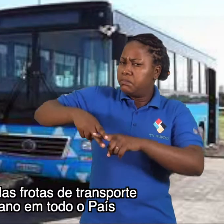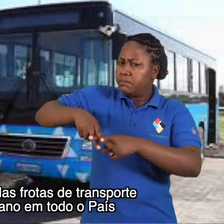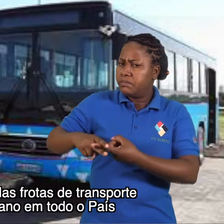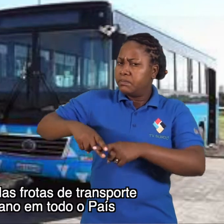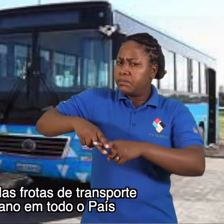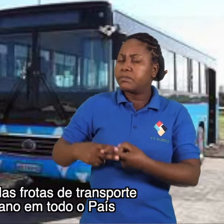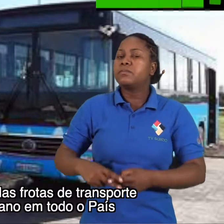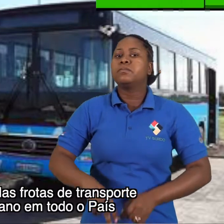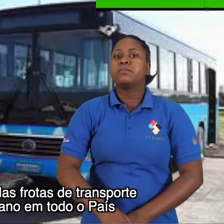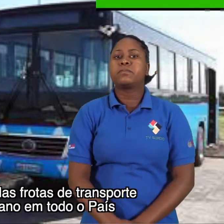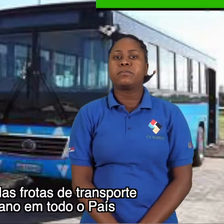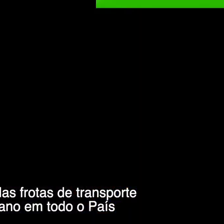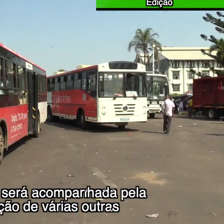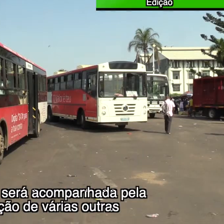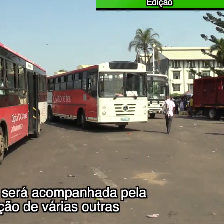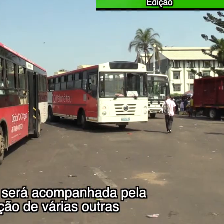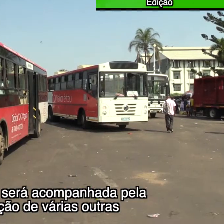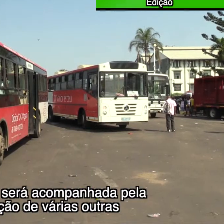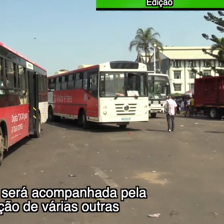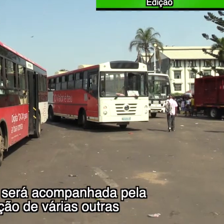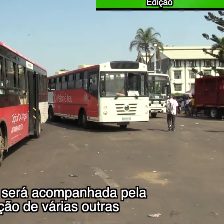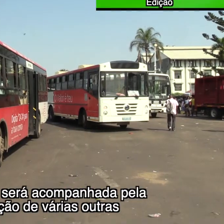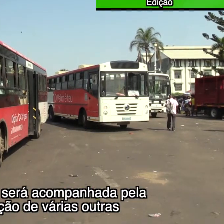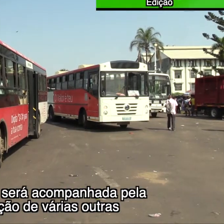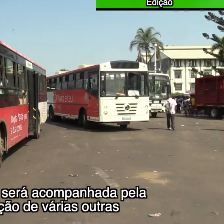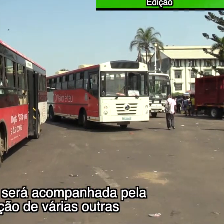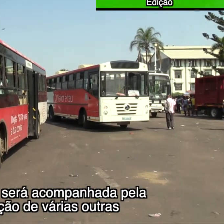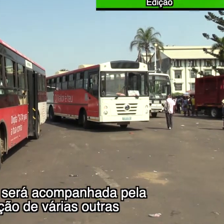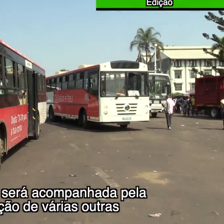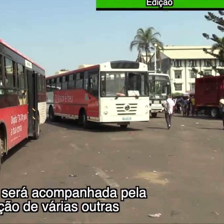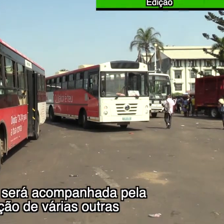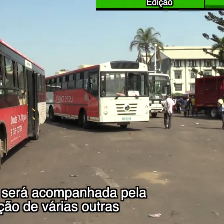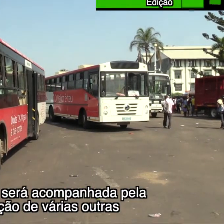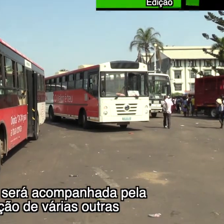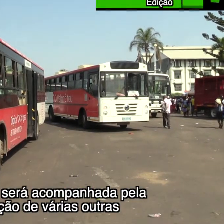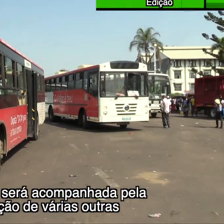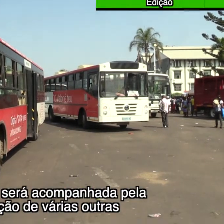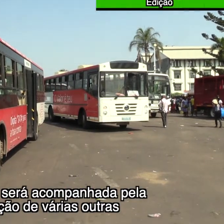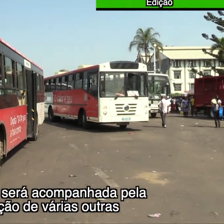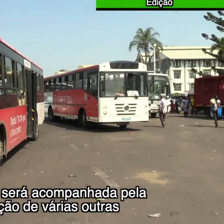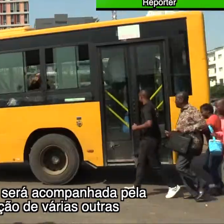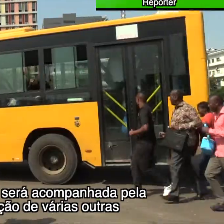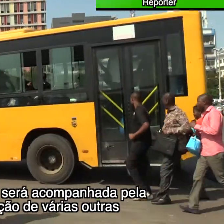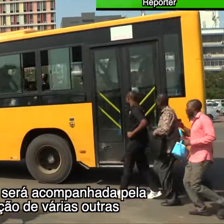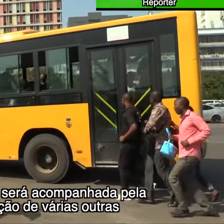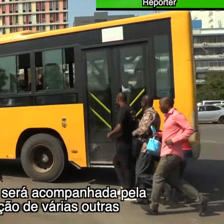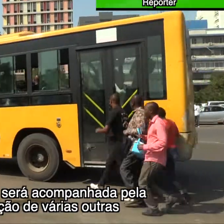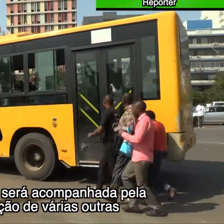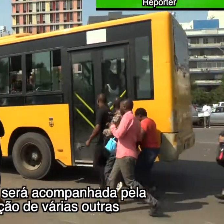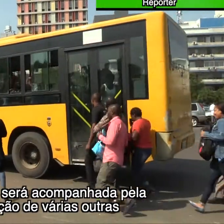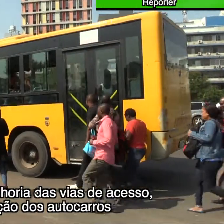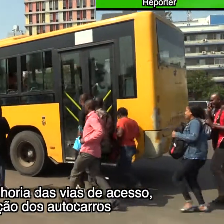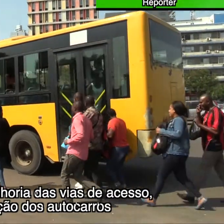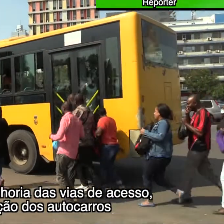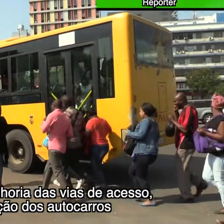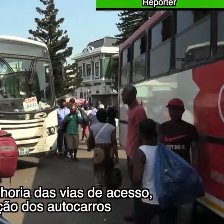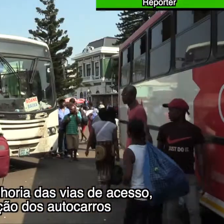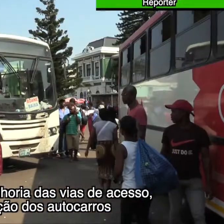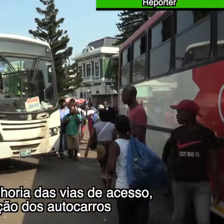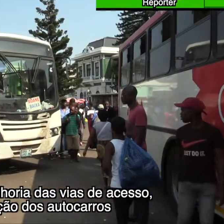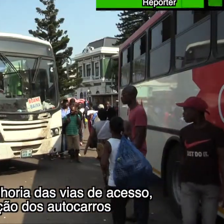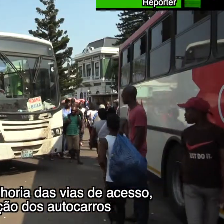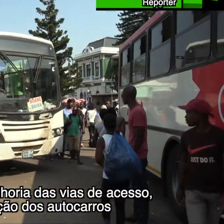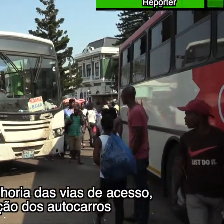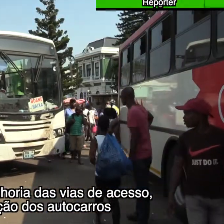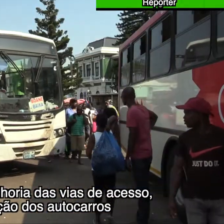público urbano em todo o país, uma medida que será acompanhada pela implementação de várias outras que incluem